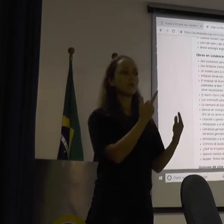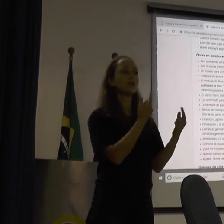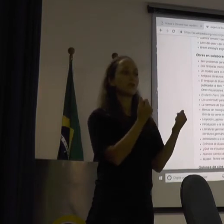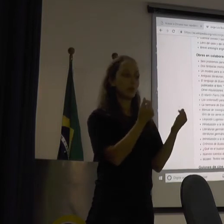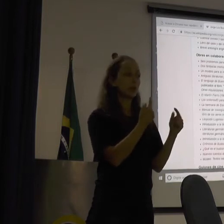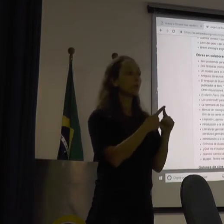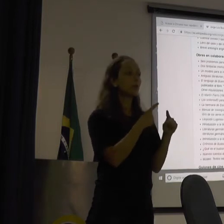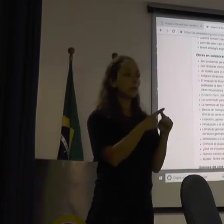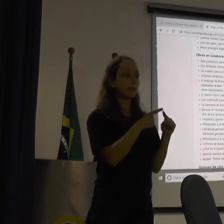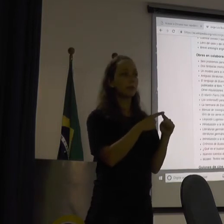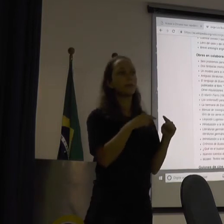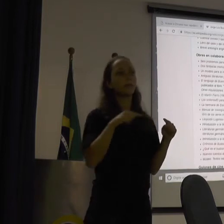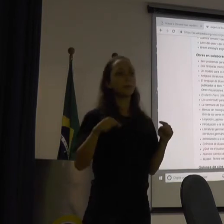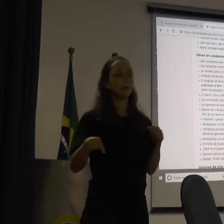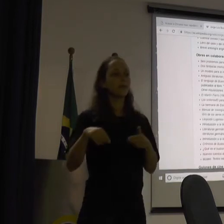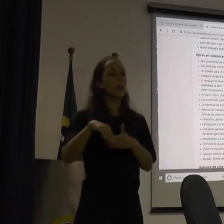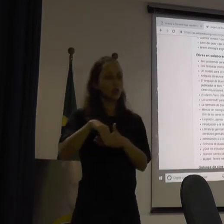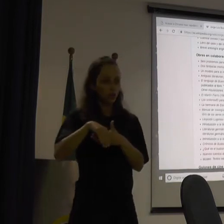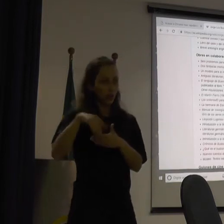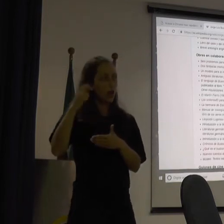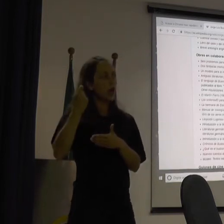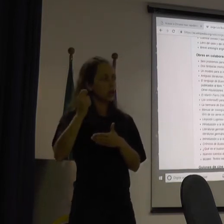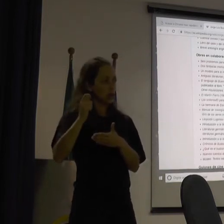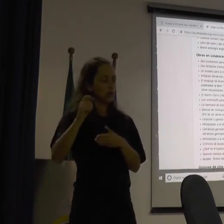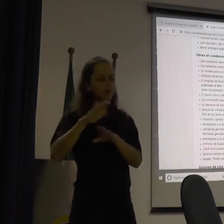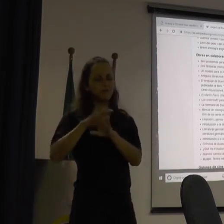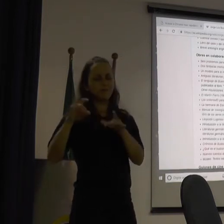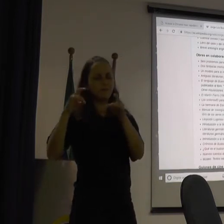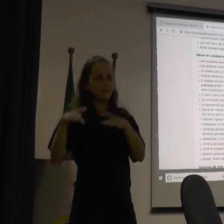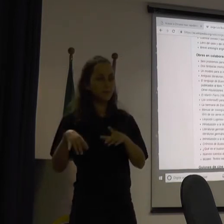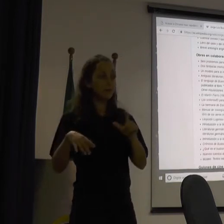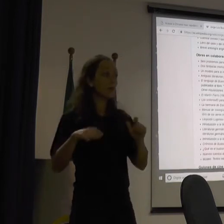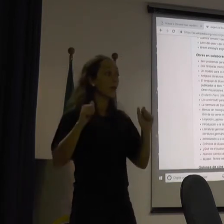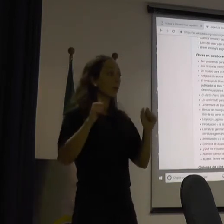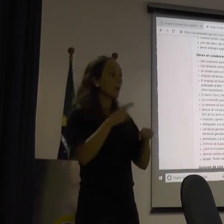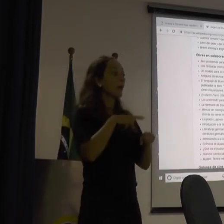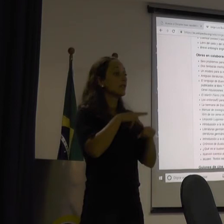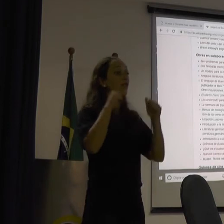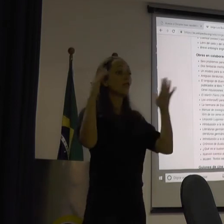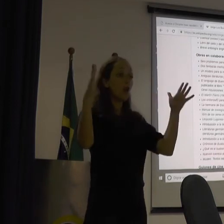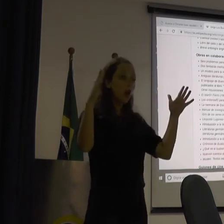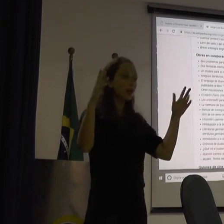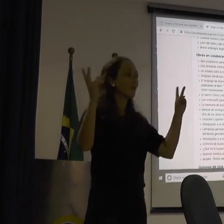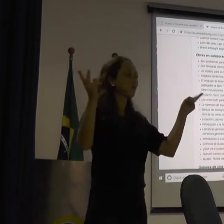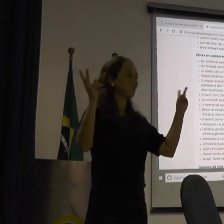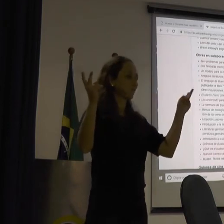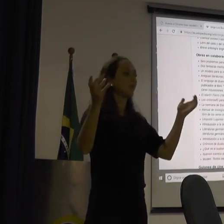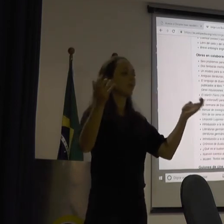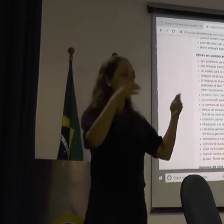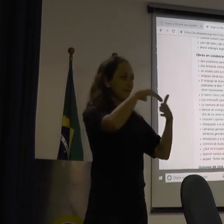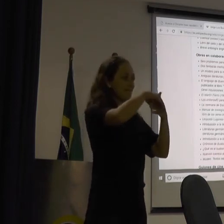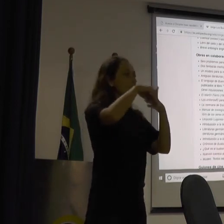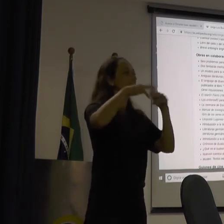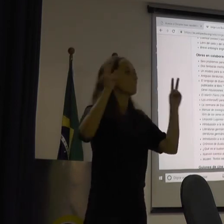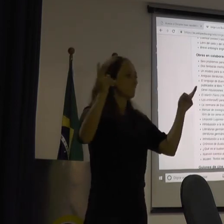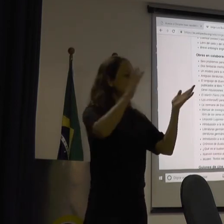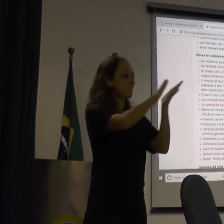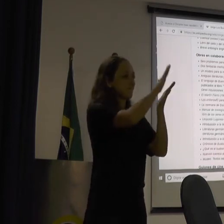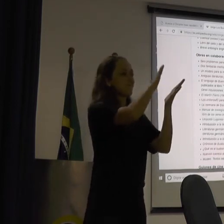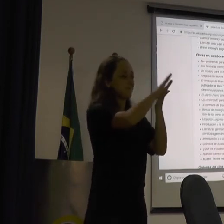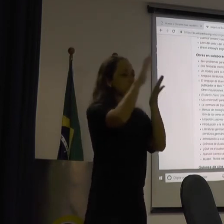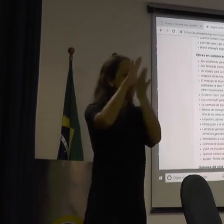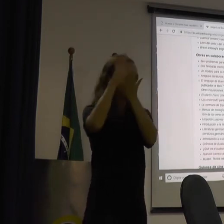argentinos abandonavam, mas os estrangeiros não. Então, por exemplo, o Franco Maria Ricci, que é um dos grandes